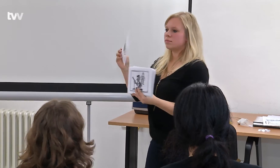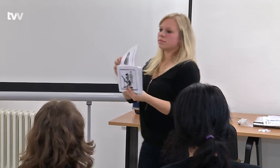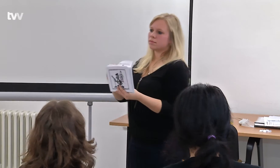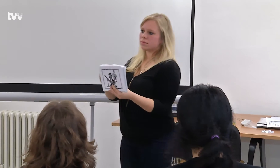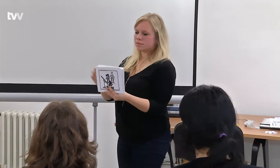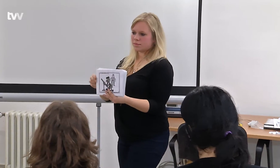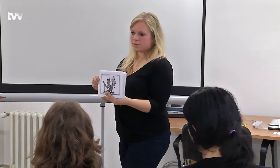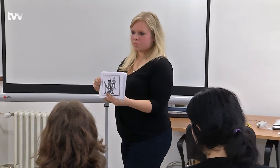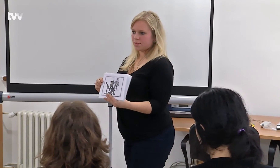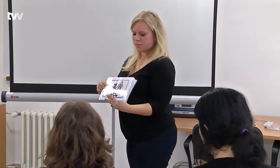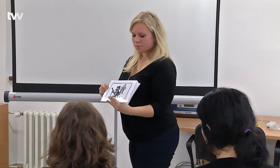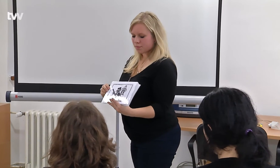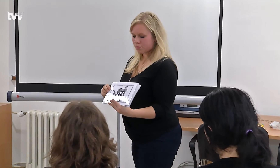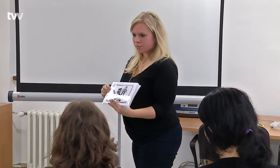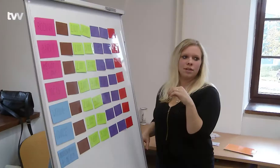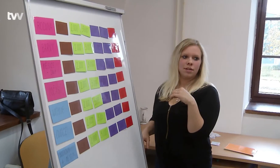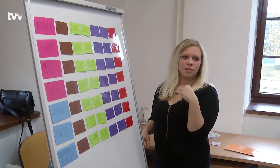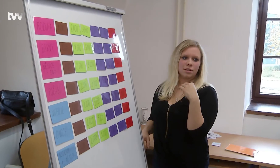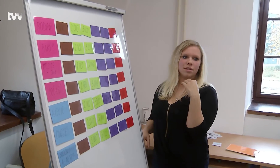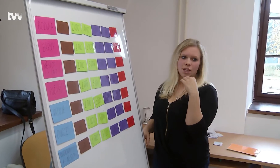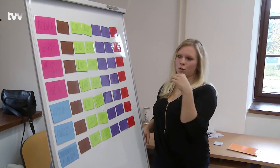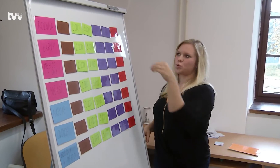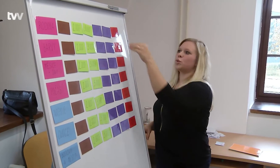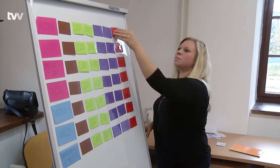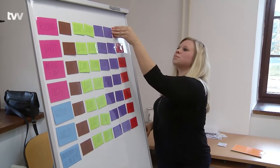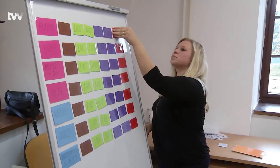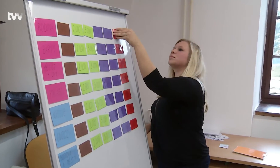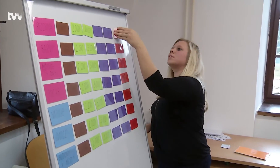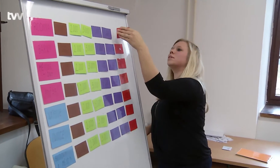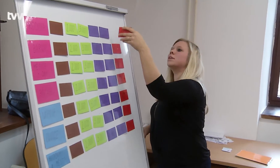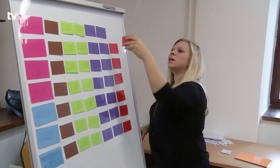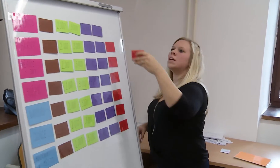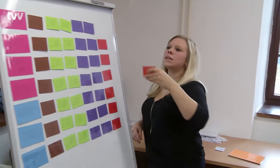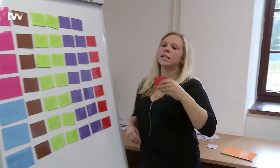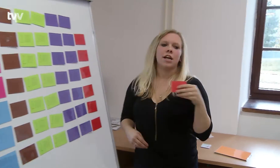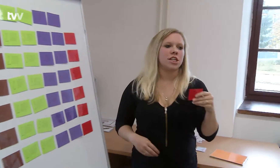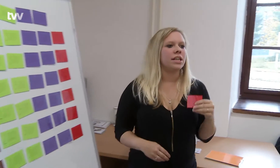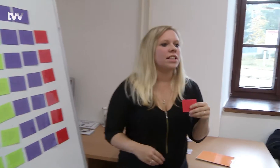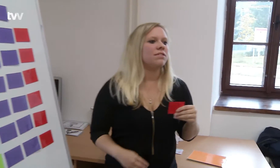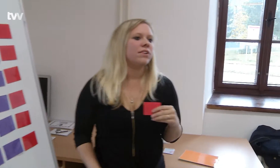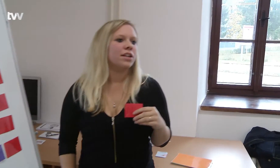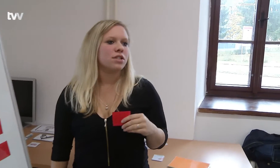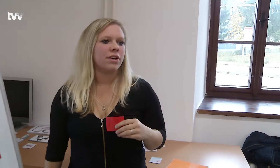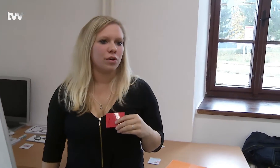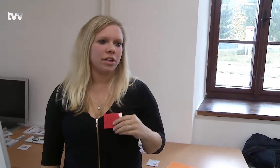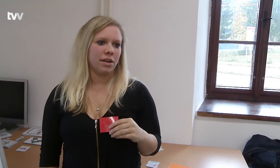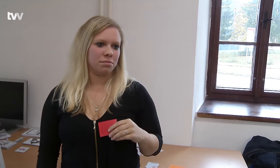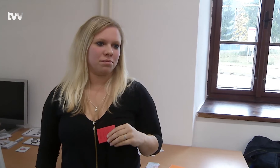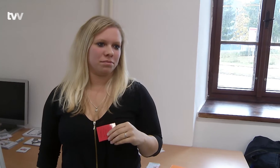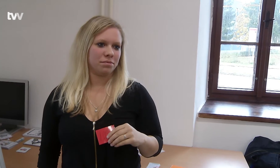Adéla Hudcová je současnou lektorkou kurzu znakového jazyka, které probíhají ve Žďárské knihovně. Ta se před 5 lety po absolvování lekcí